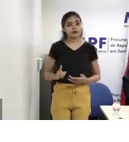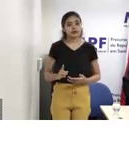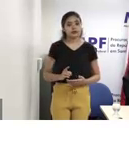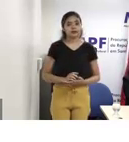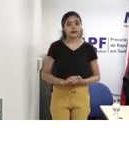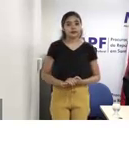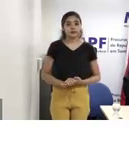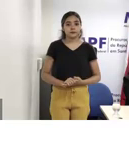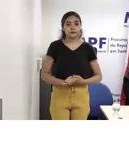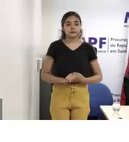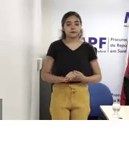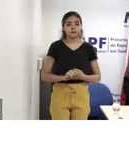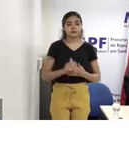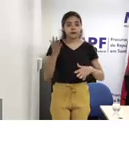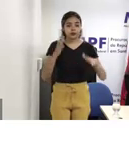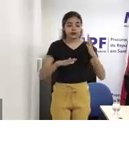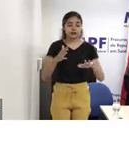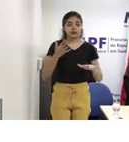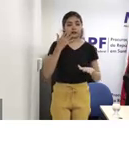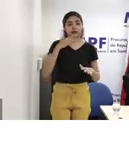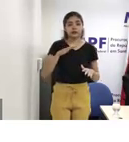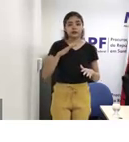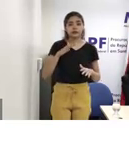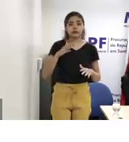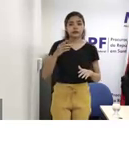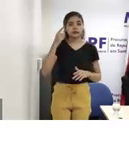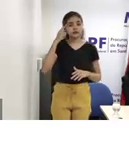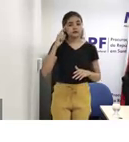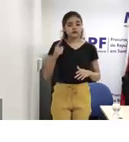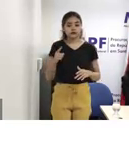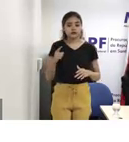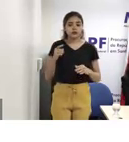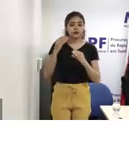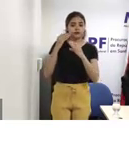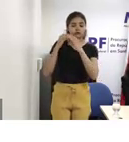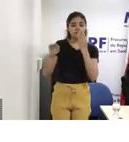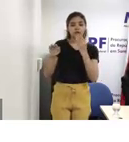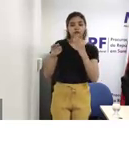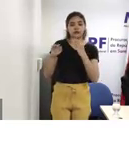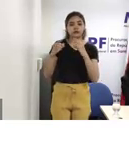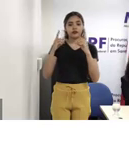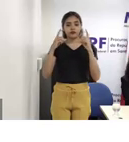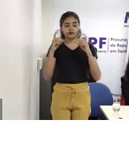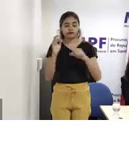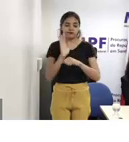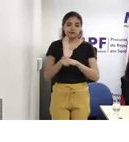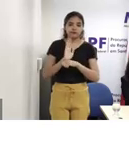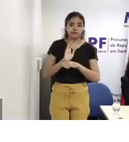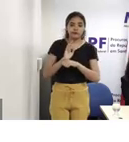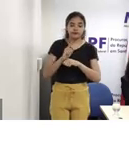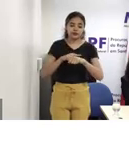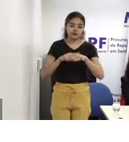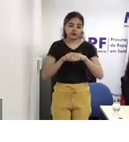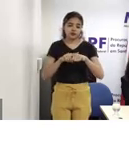enviar fotografias vídeos com nudez com eh qualquer atividade libidinosa de